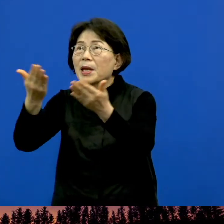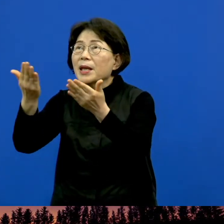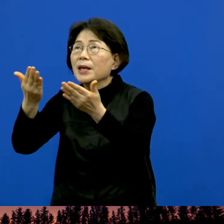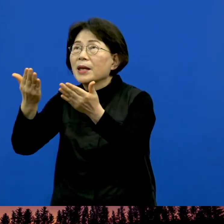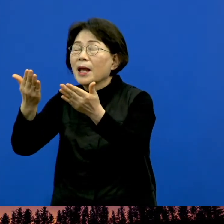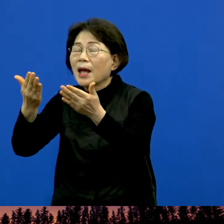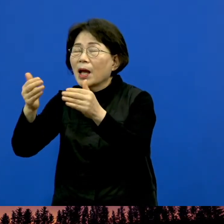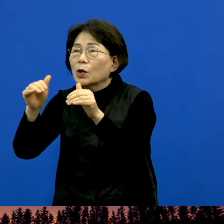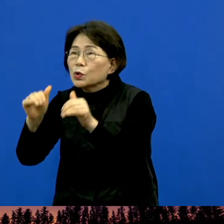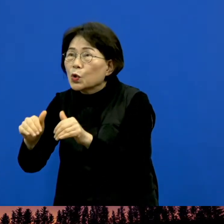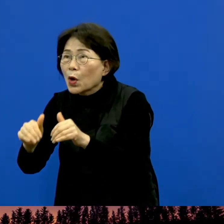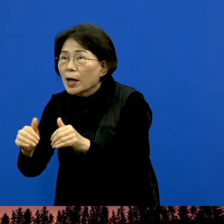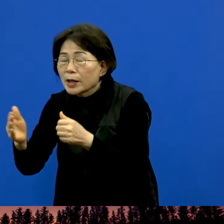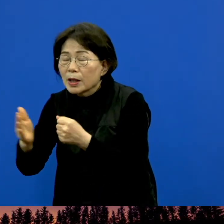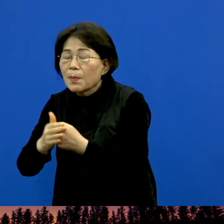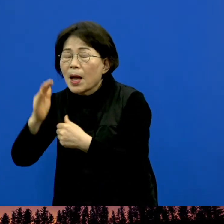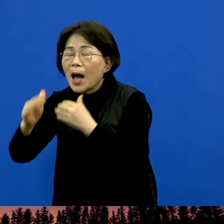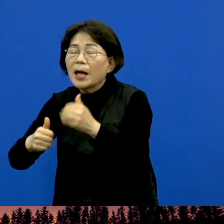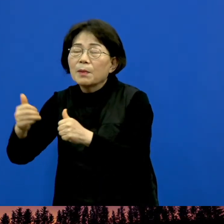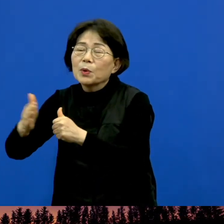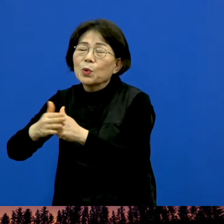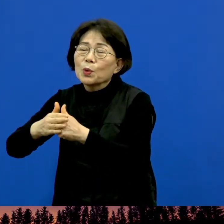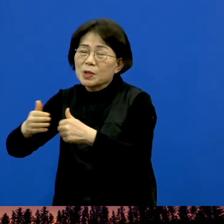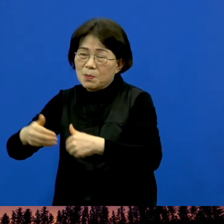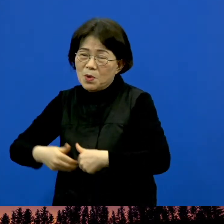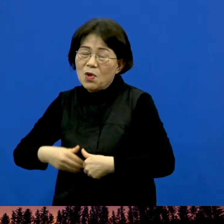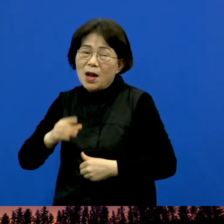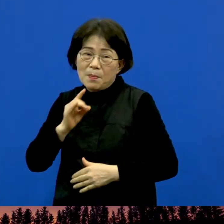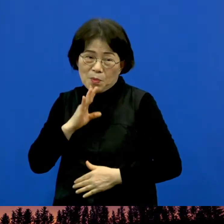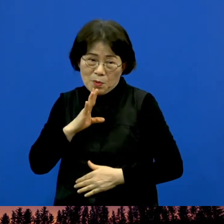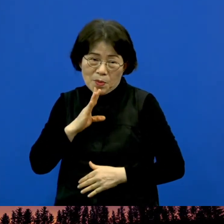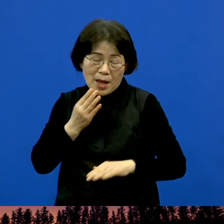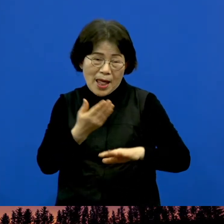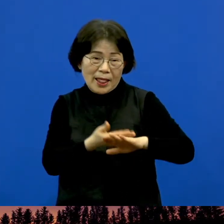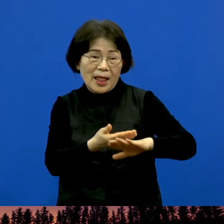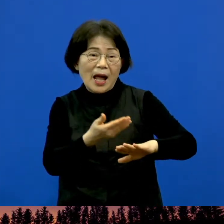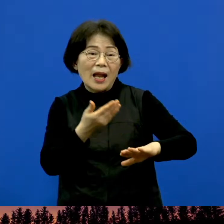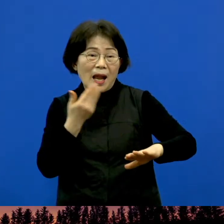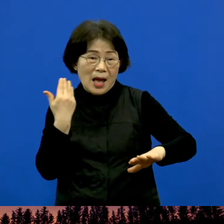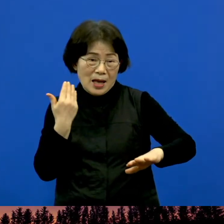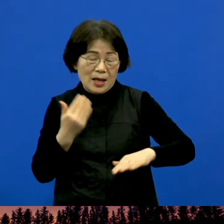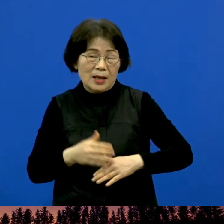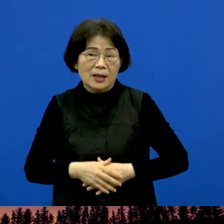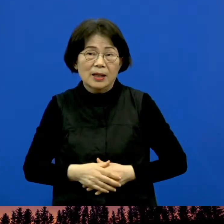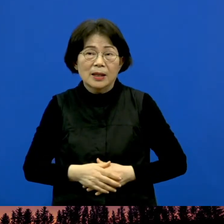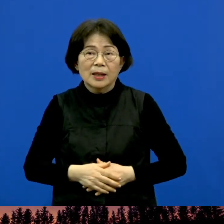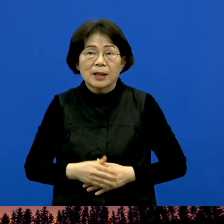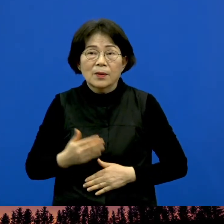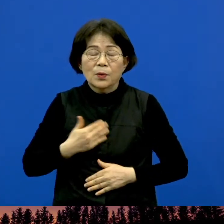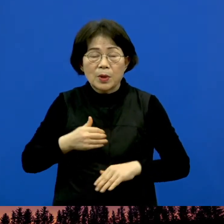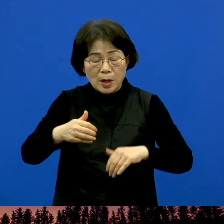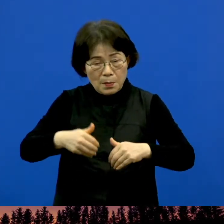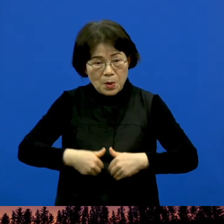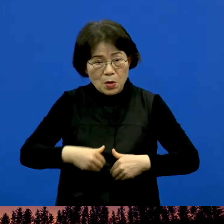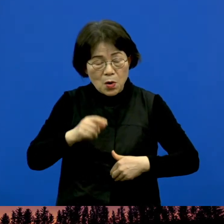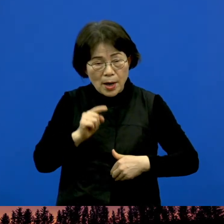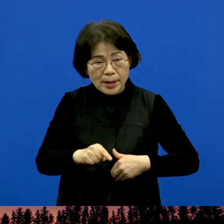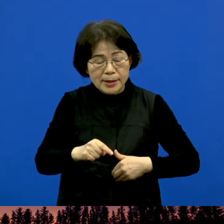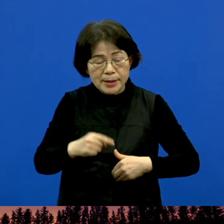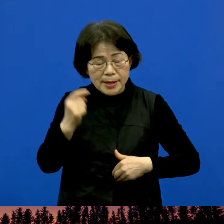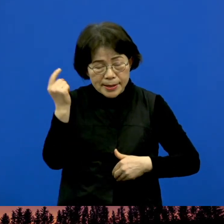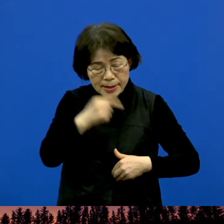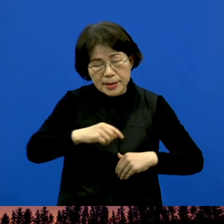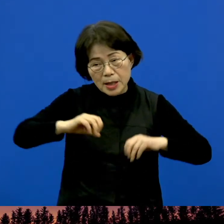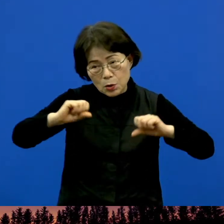때문에 하나님의 도우심을 받는 거예요. 이건 다른 것이. 그래서 우리에게 필요한 건 뭐냐면 철저히